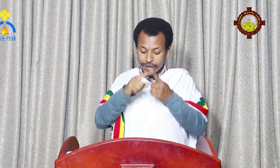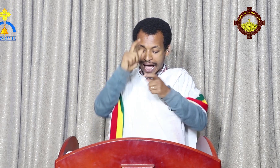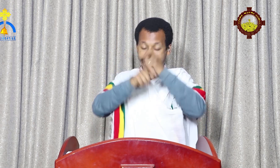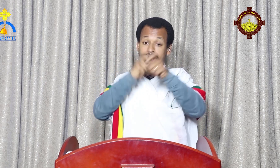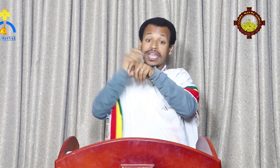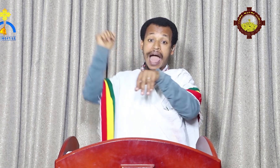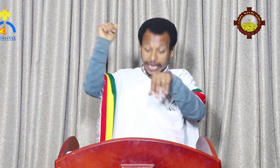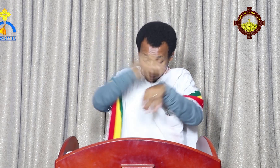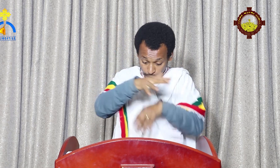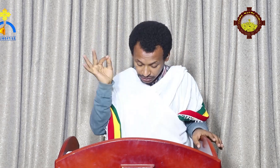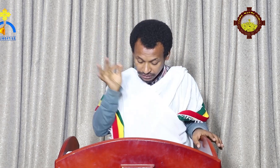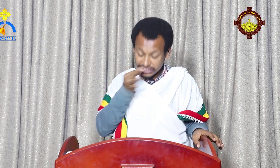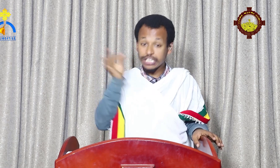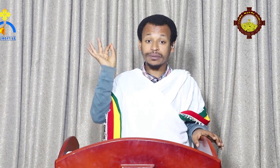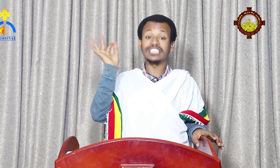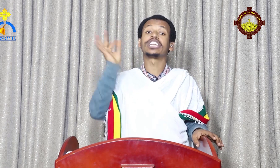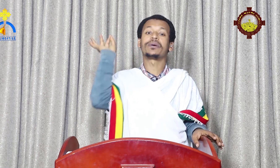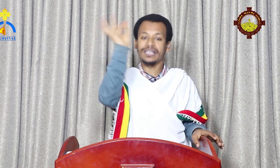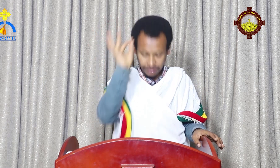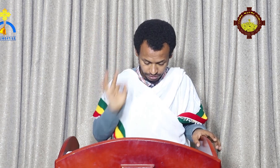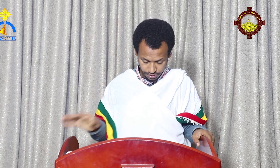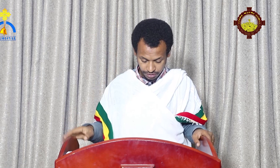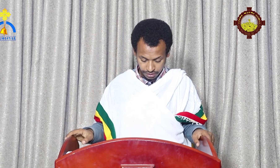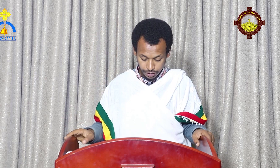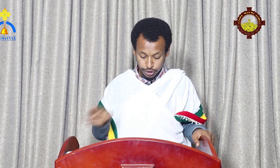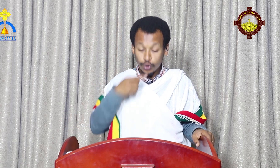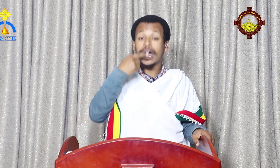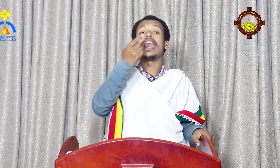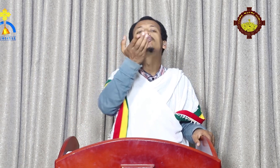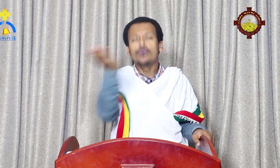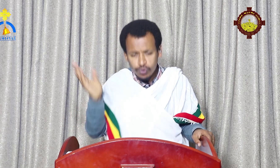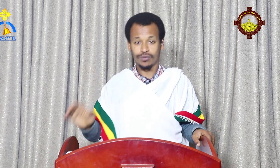ወደ ዓለም የላከው ተሰደብክ ትሉታላችሁ።